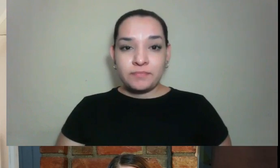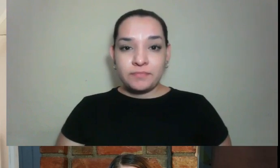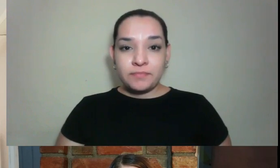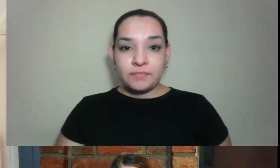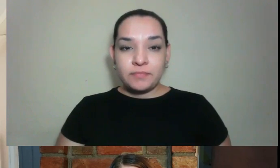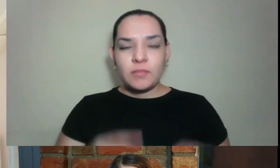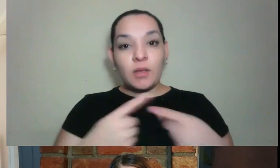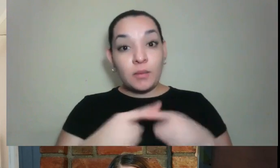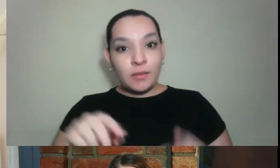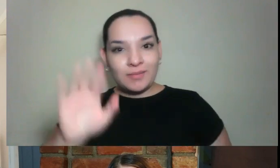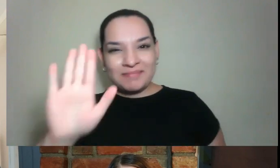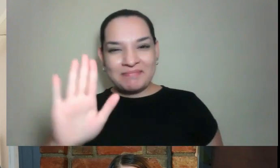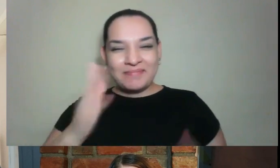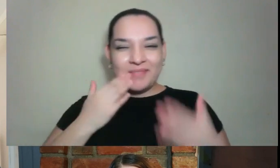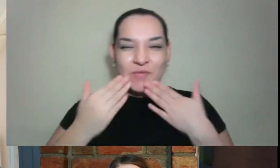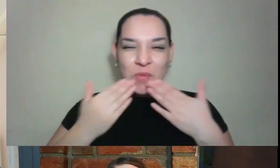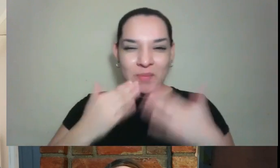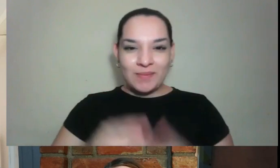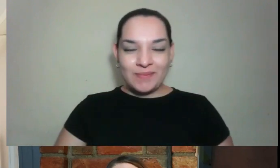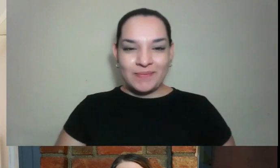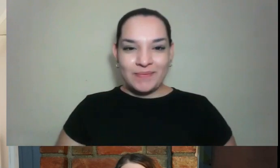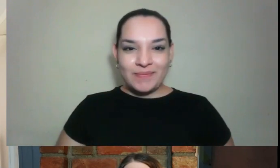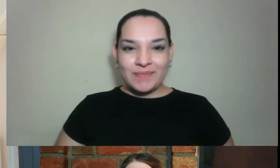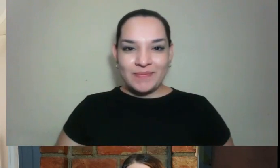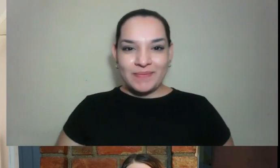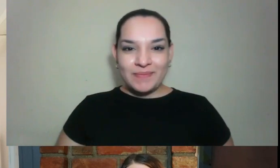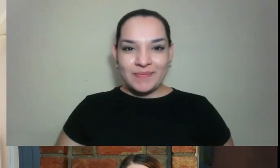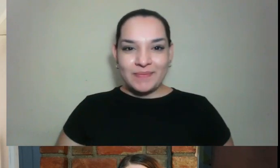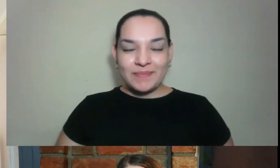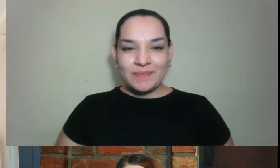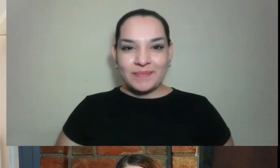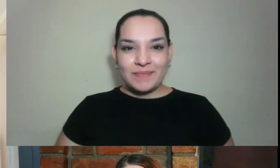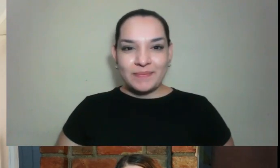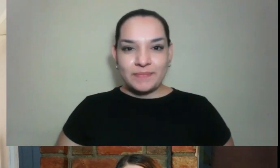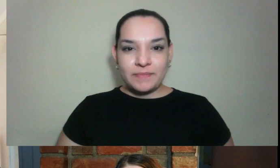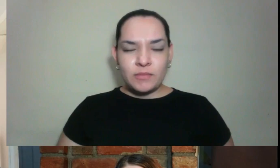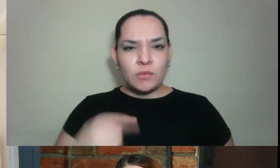suele pasar, pero aquí viene la cuestión.